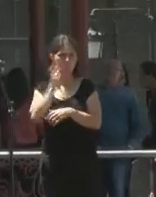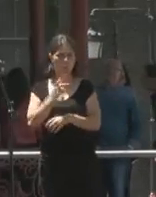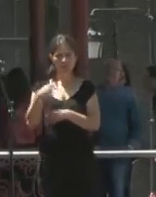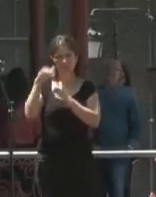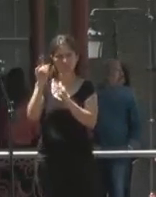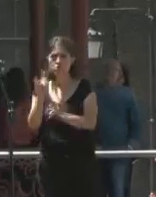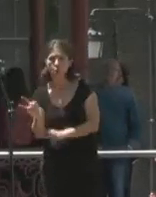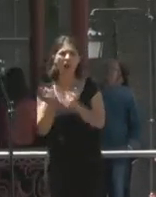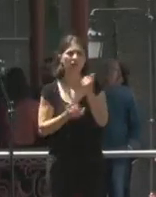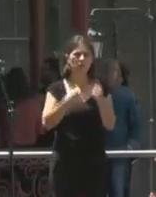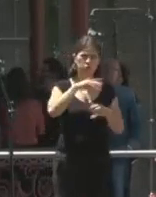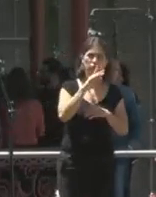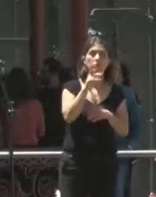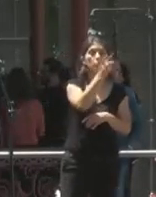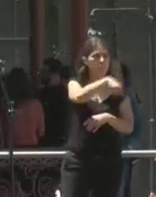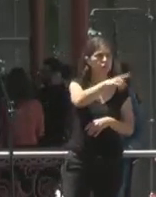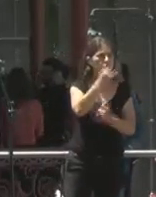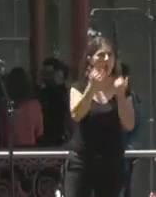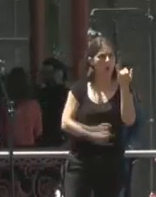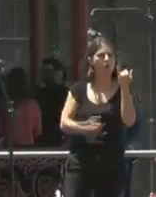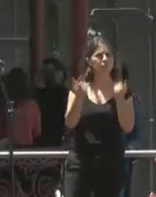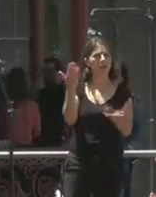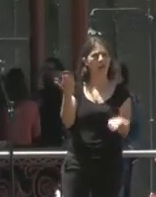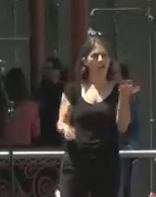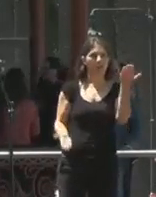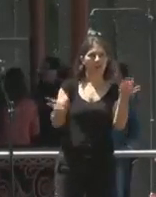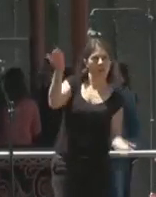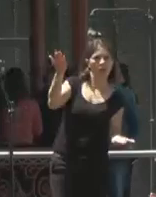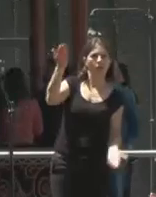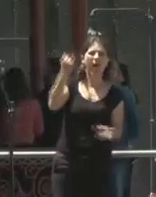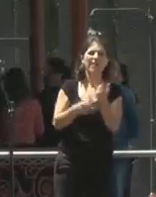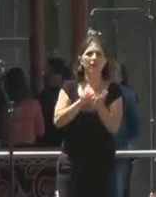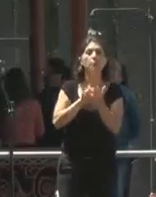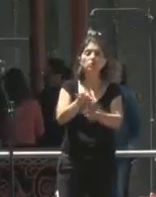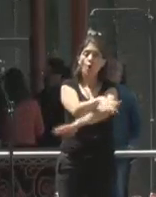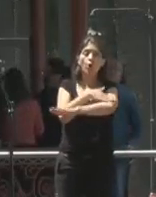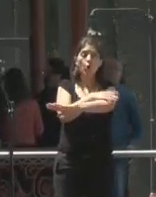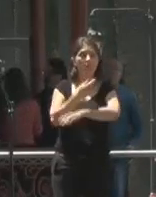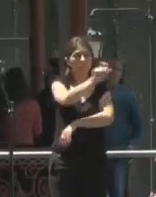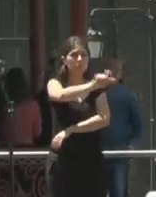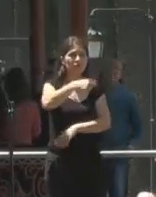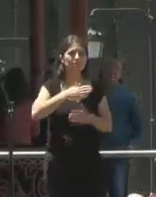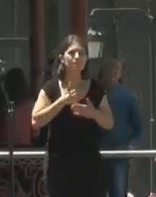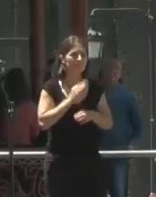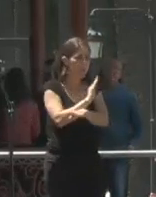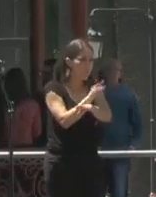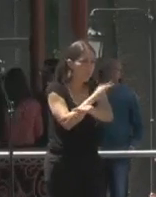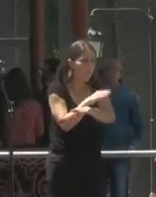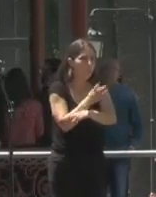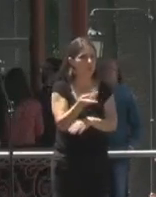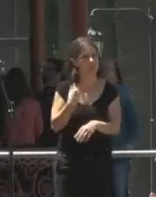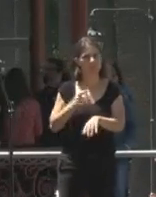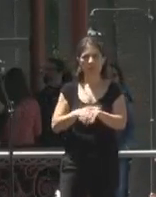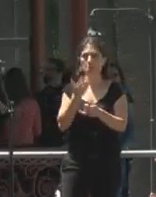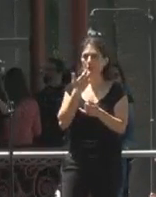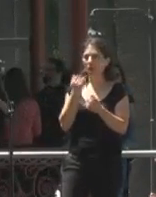vosotras y vosotros los que podéis inclinar la balanza al servicio de un gobierno que cuide de su gente, que no le ponga zancadillas,